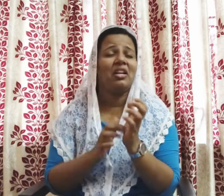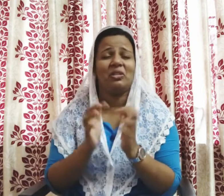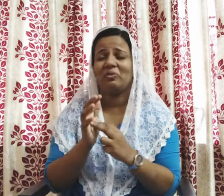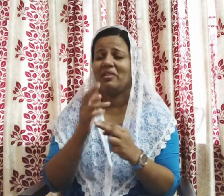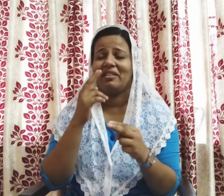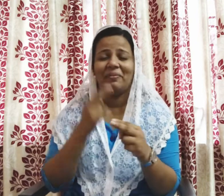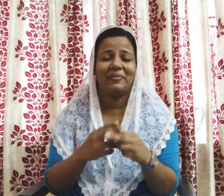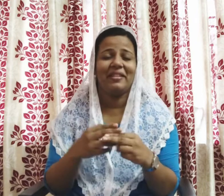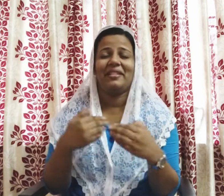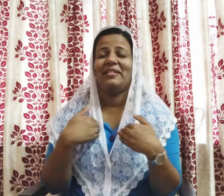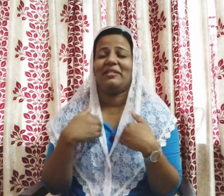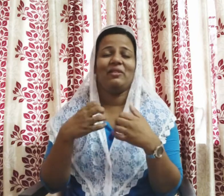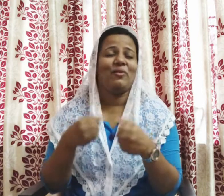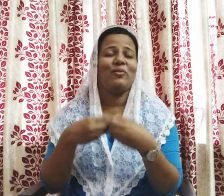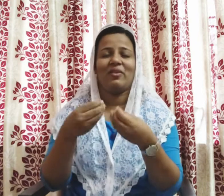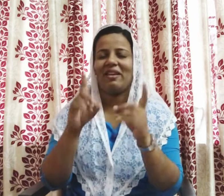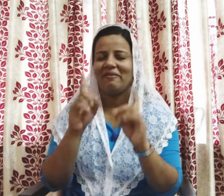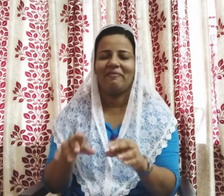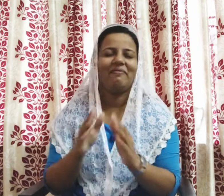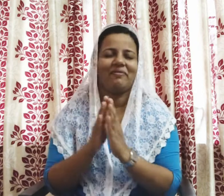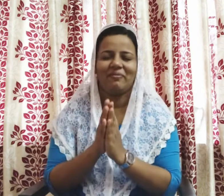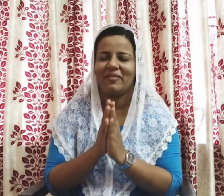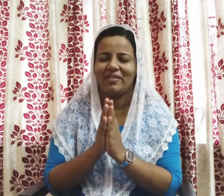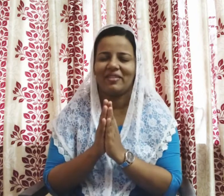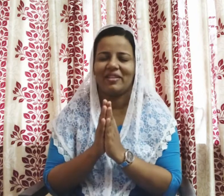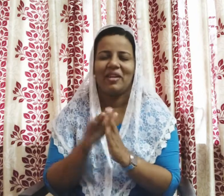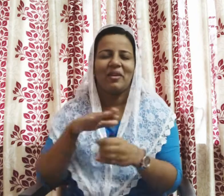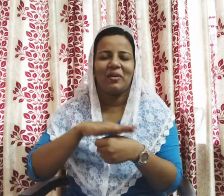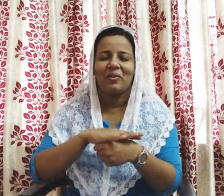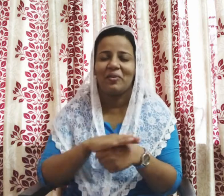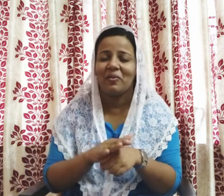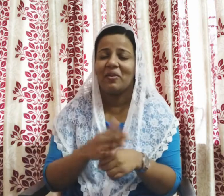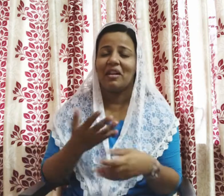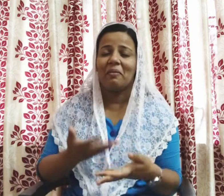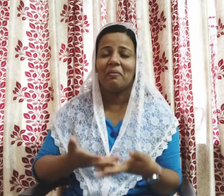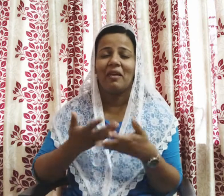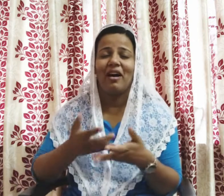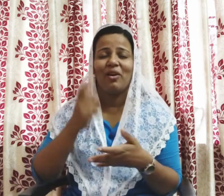അനുവദിക്കരുത്. പൂർണ്ണ വിടുതൽ കൊടുക്കുന്നതിനായിട്ട് സ്തോത്രം. കർത്താവെ, ഈ കൊറോണയാൽ ഭാരപ്പെട്ടിരിക്കുന്നവർക്ക് വേണ്ടി ഞങ്ങൾ